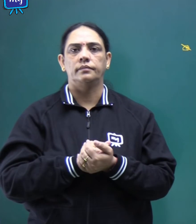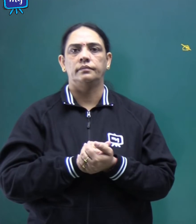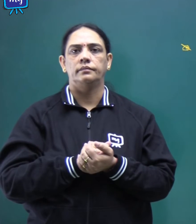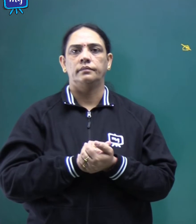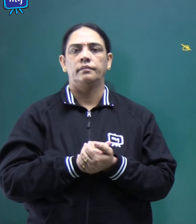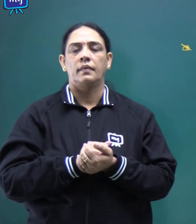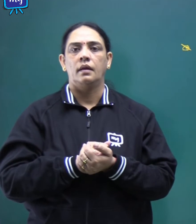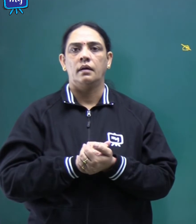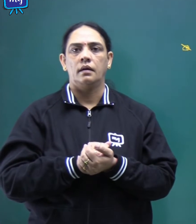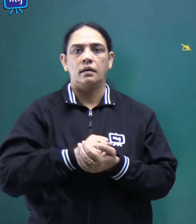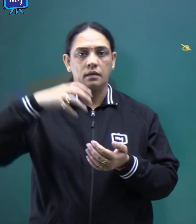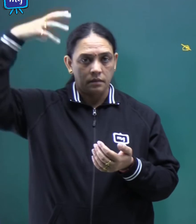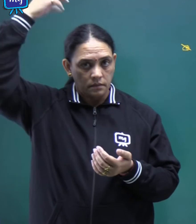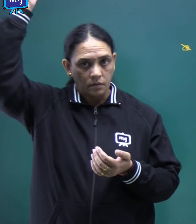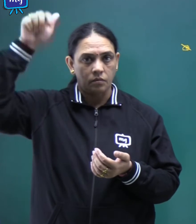शंकु की